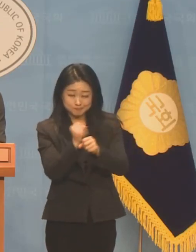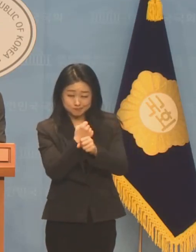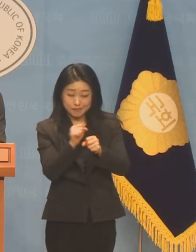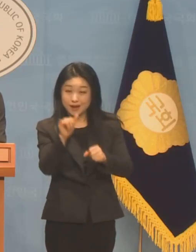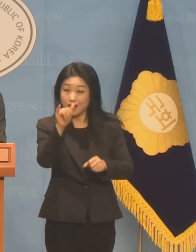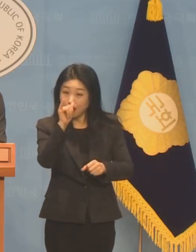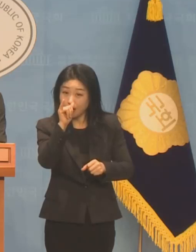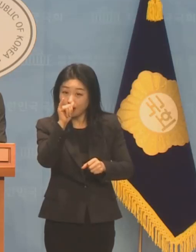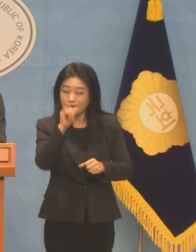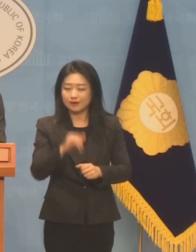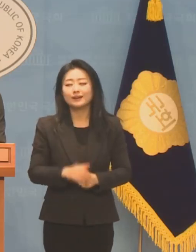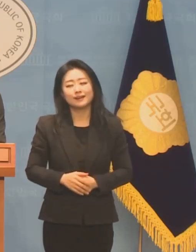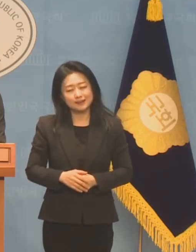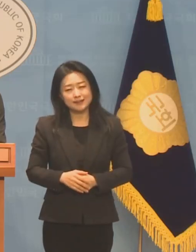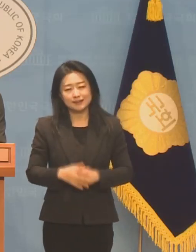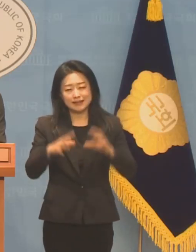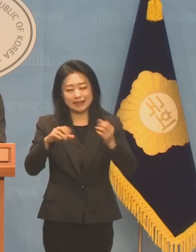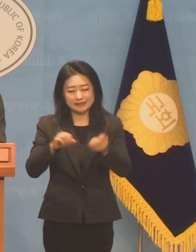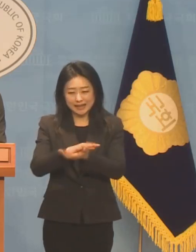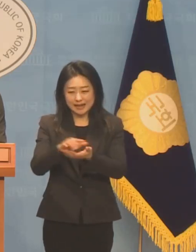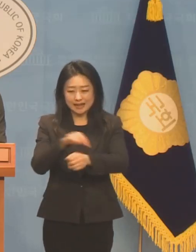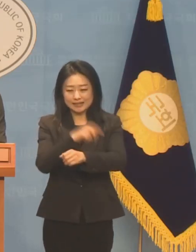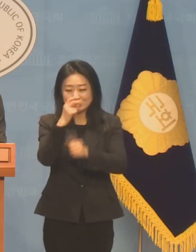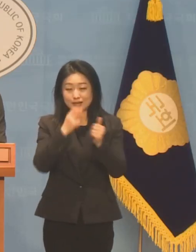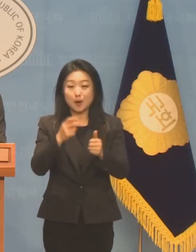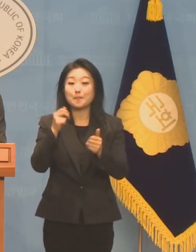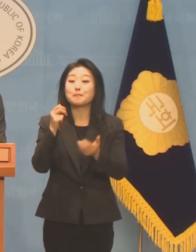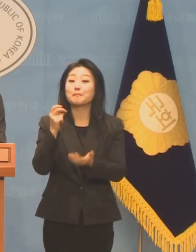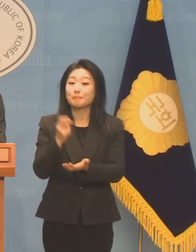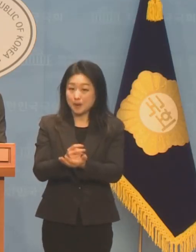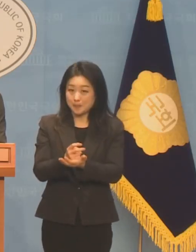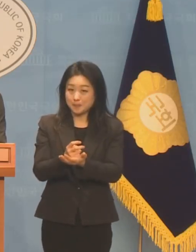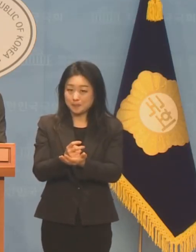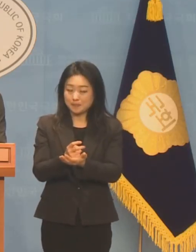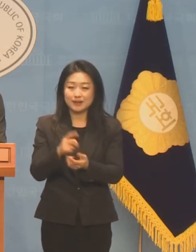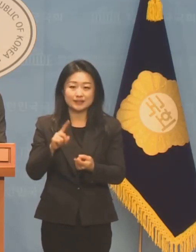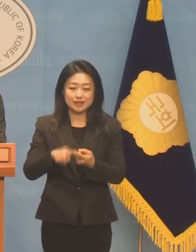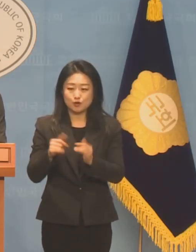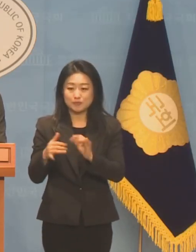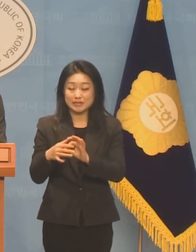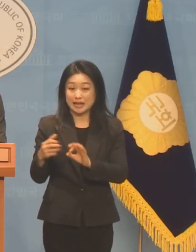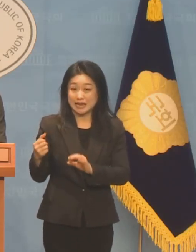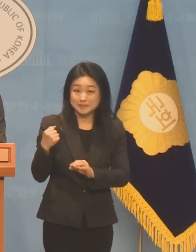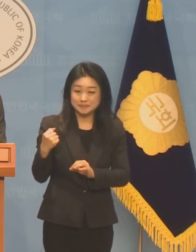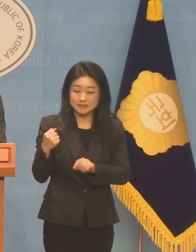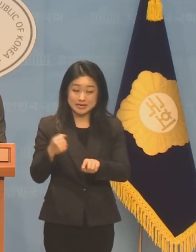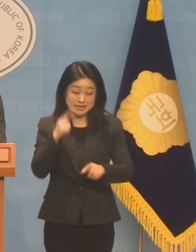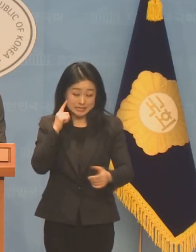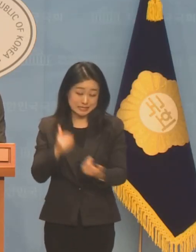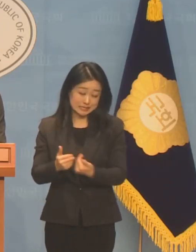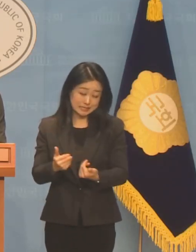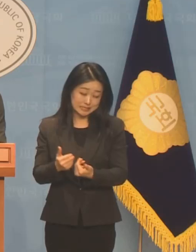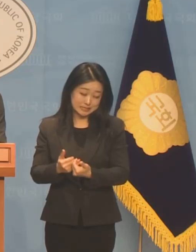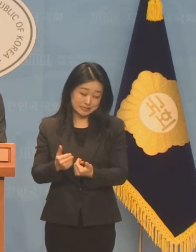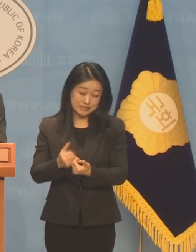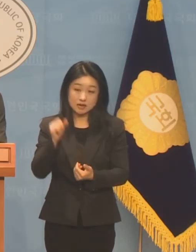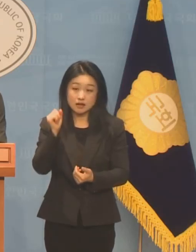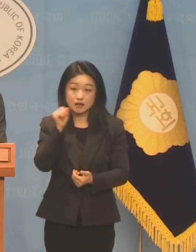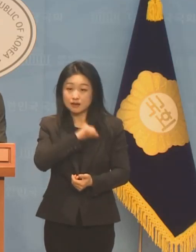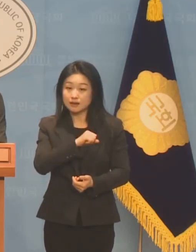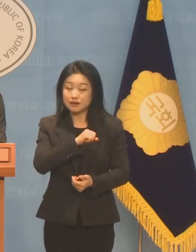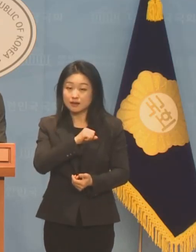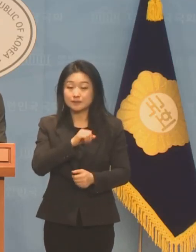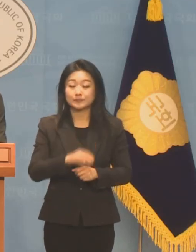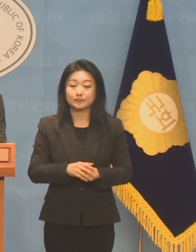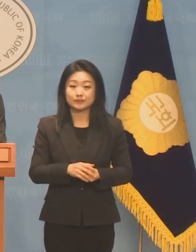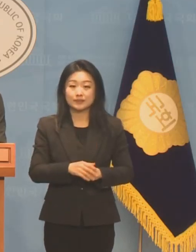애초 받아들일 생각도 없었던 내란 특검 법안에 대한 국민의힘의 생트집 잡기가 그야말로 가관입니다.